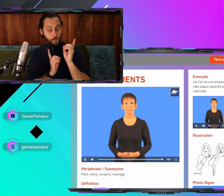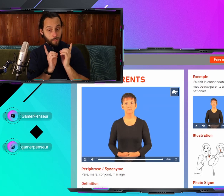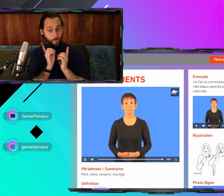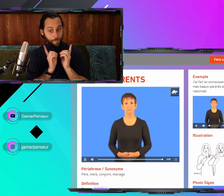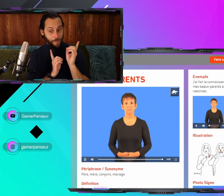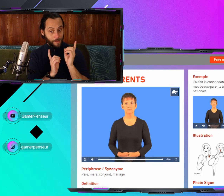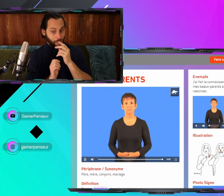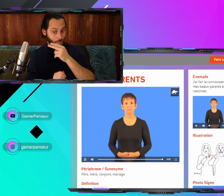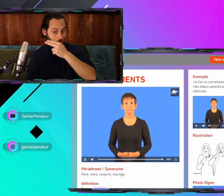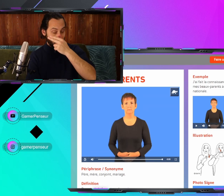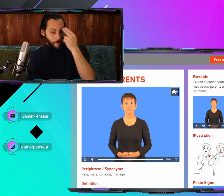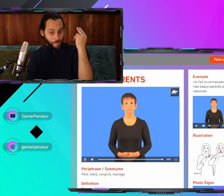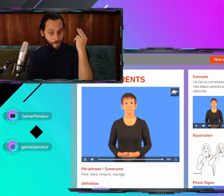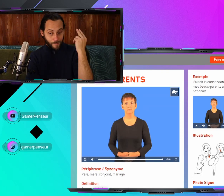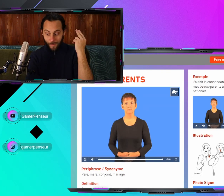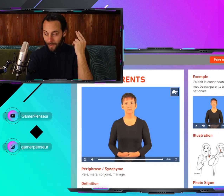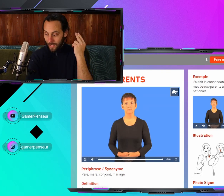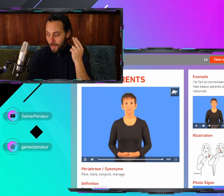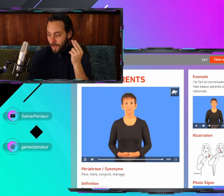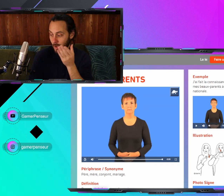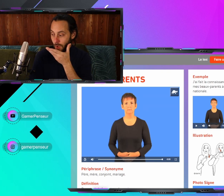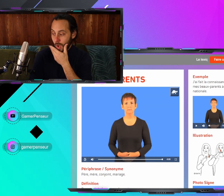c'est fête nationale,